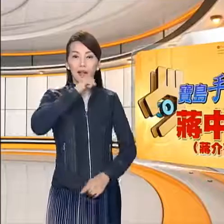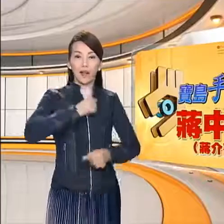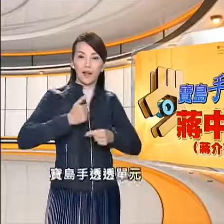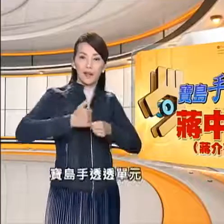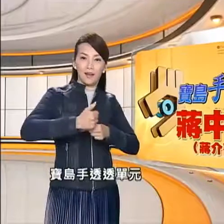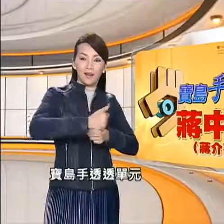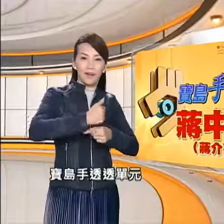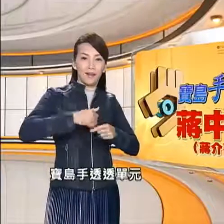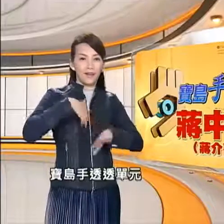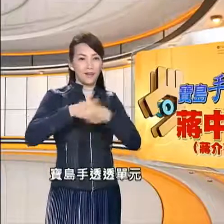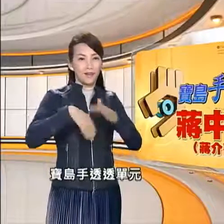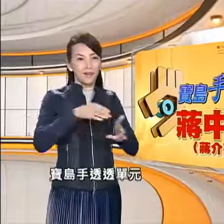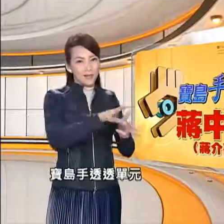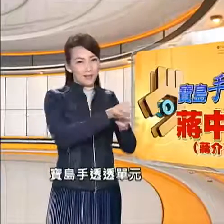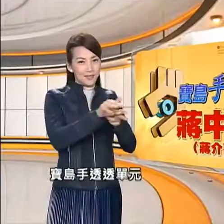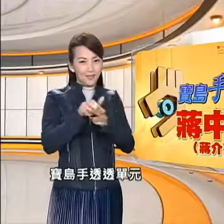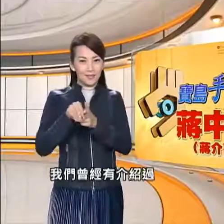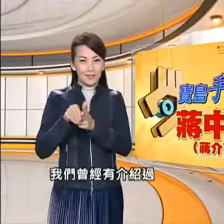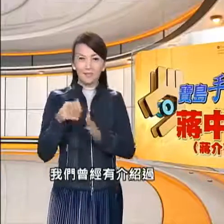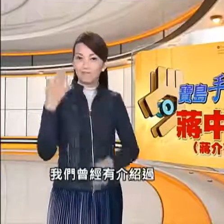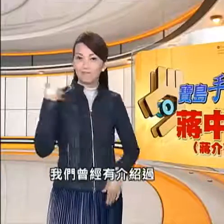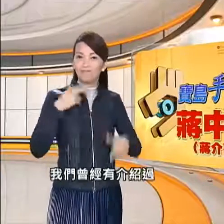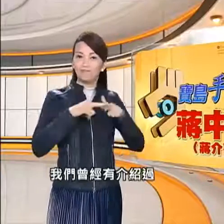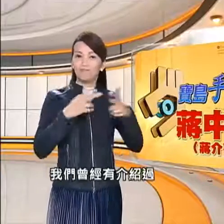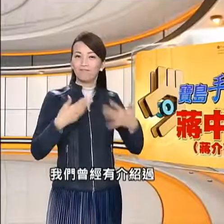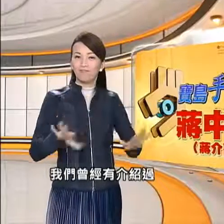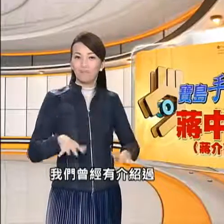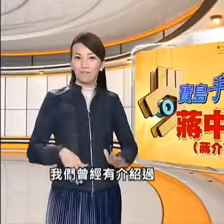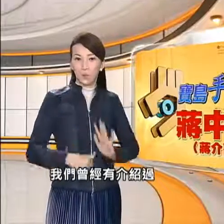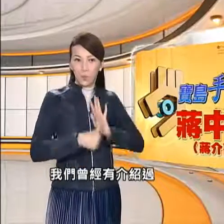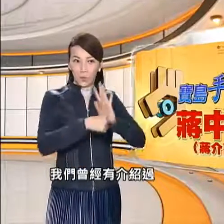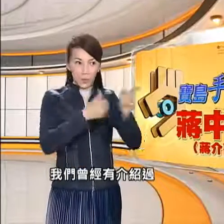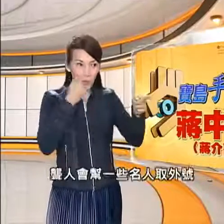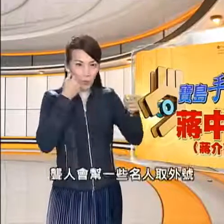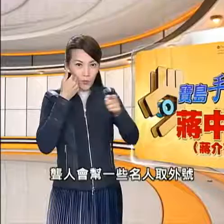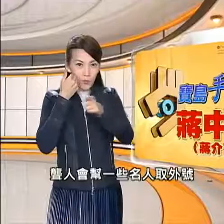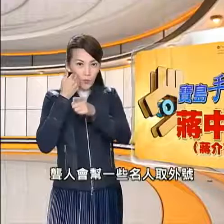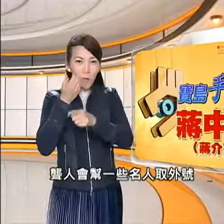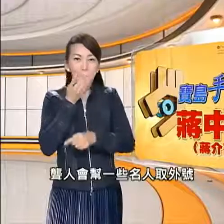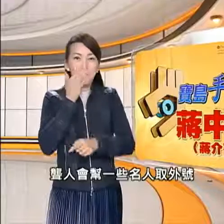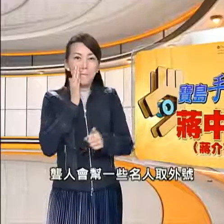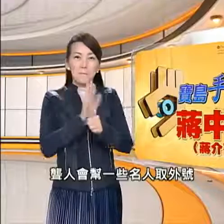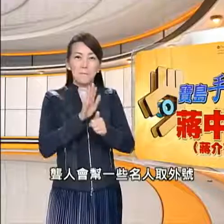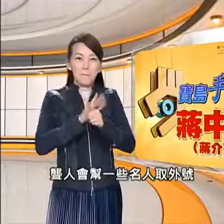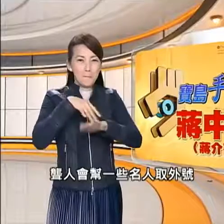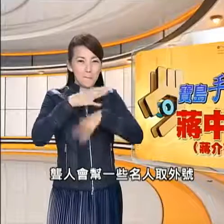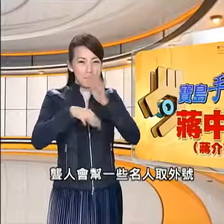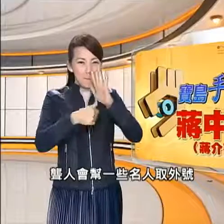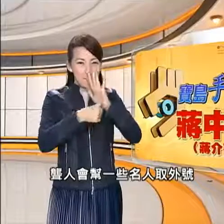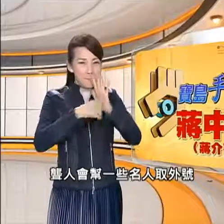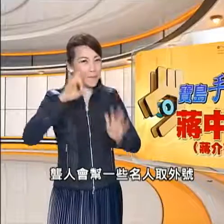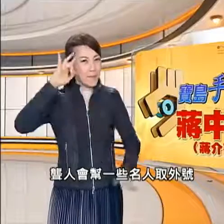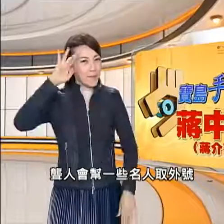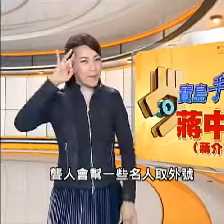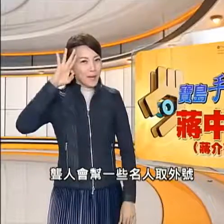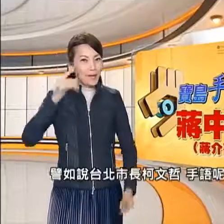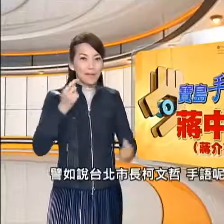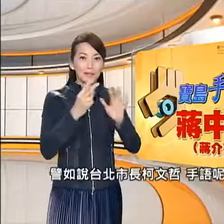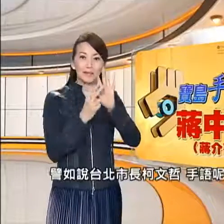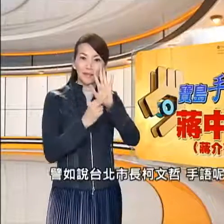宝岛手透透单元，我们曾经有介绍过，龙人会帮一些名人来取外号，比如说台北